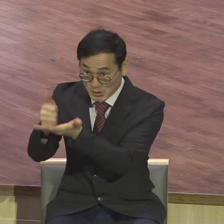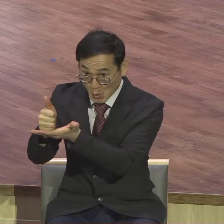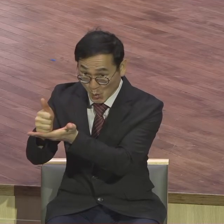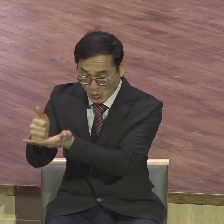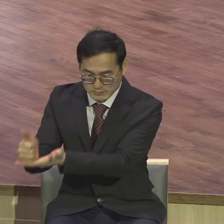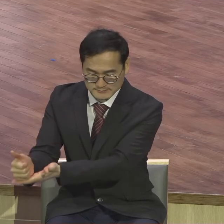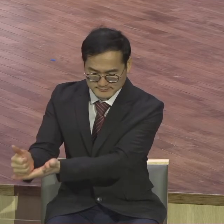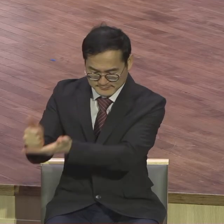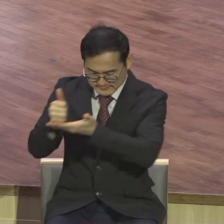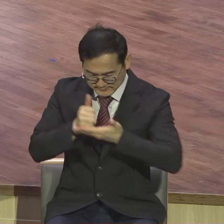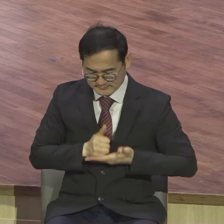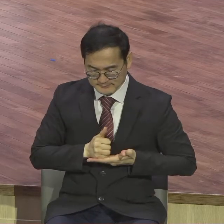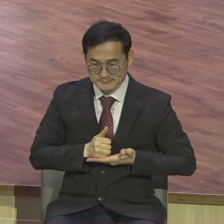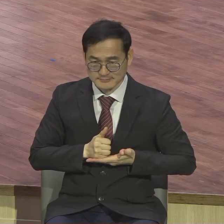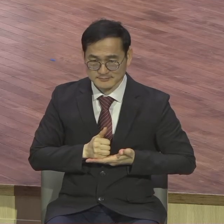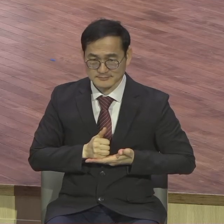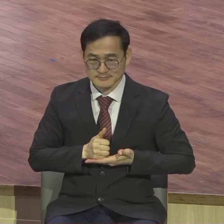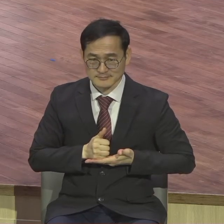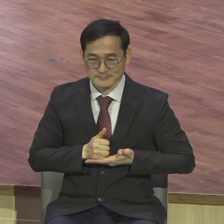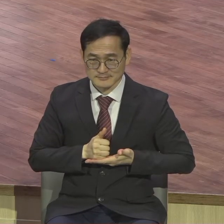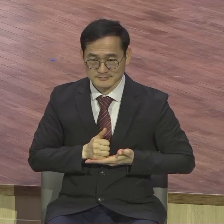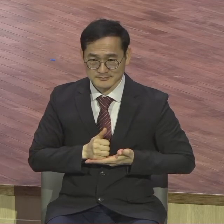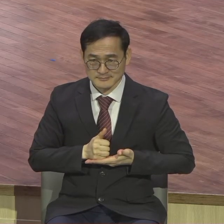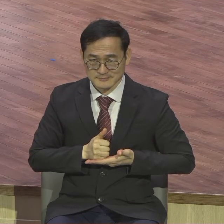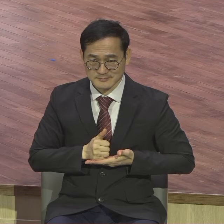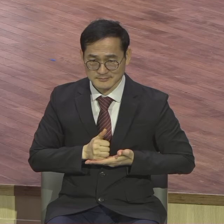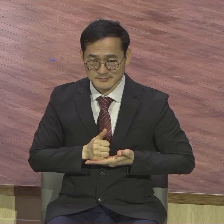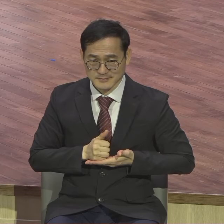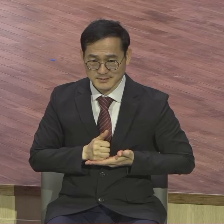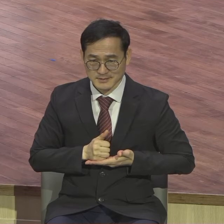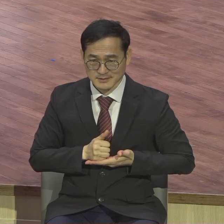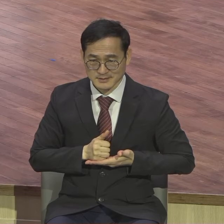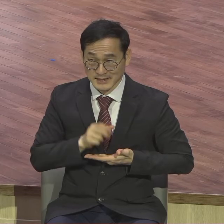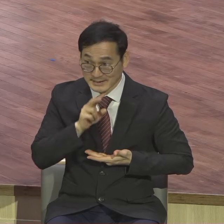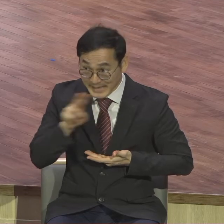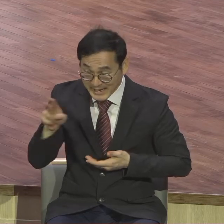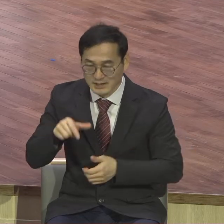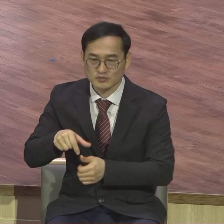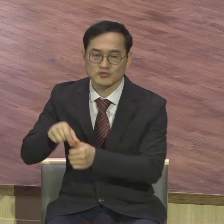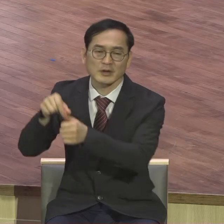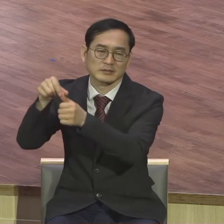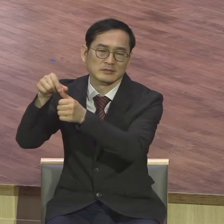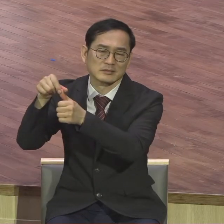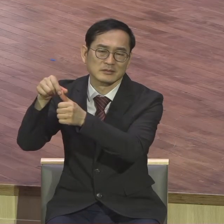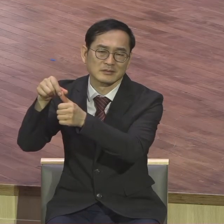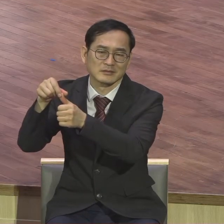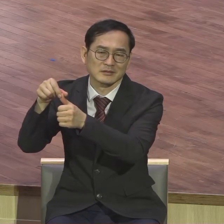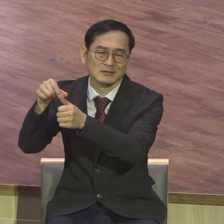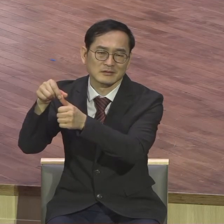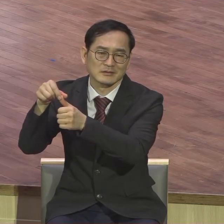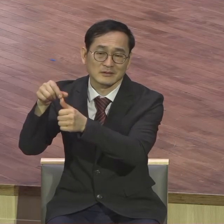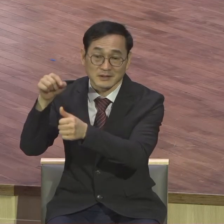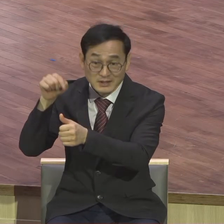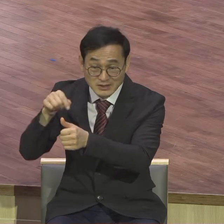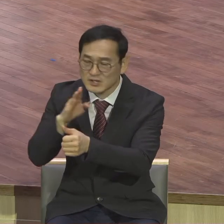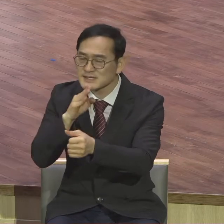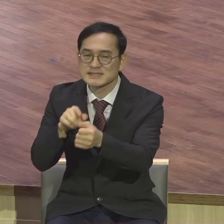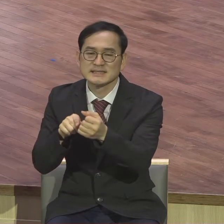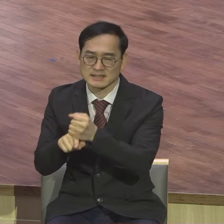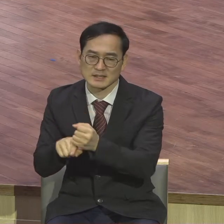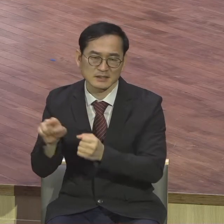구주로 믿음으로만 구원을 얻게 된 이것이 절대 불변의